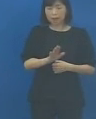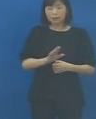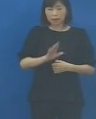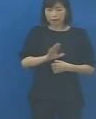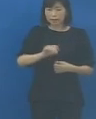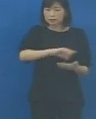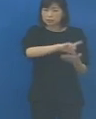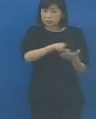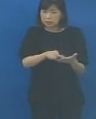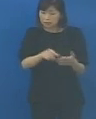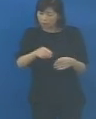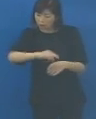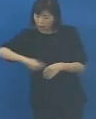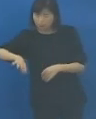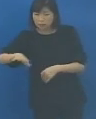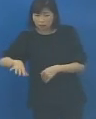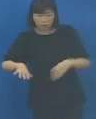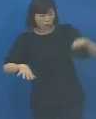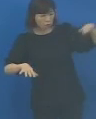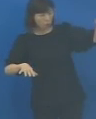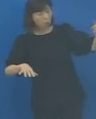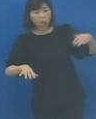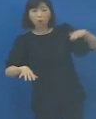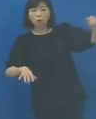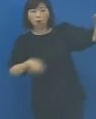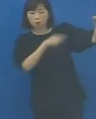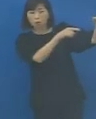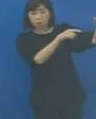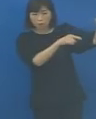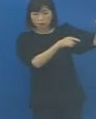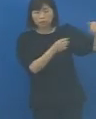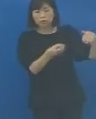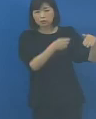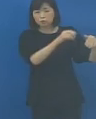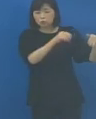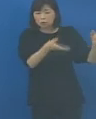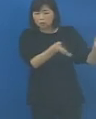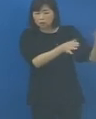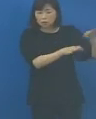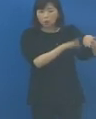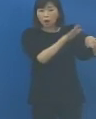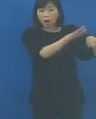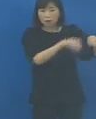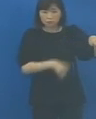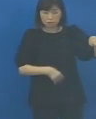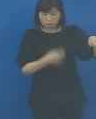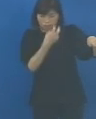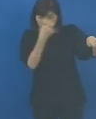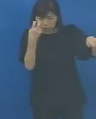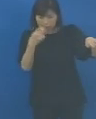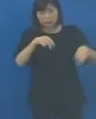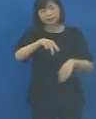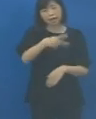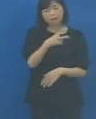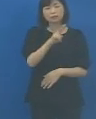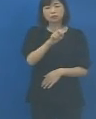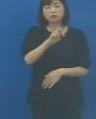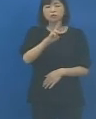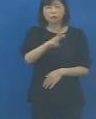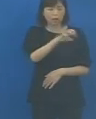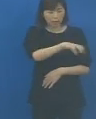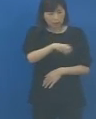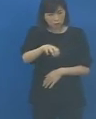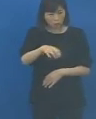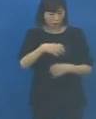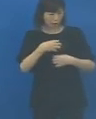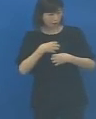上流の方に、盛り土があると、でこういうものを抽出しまして223箇所、その危険